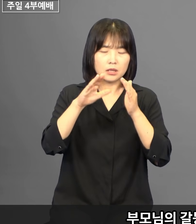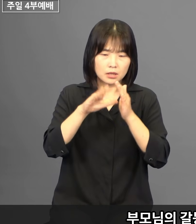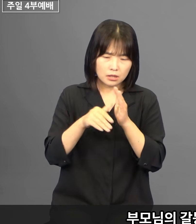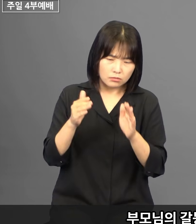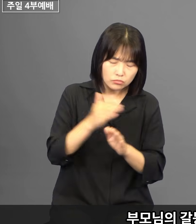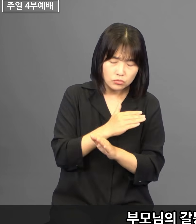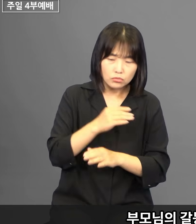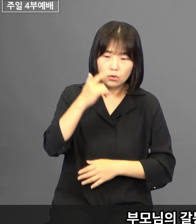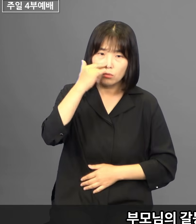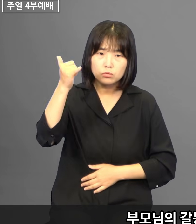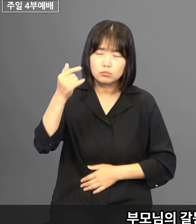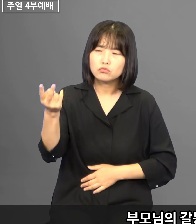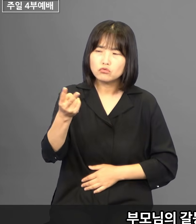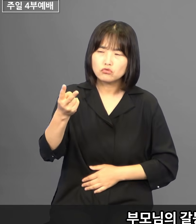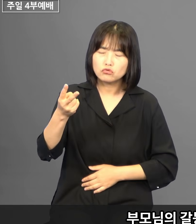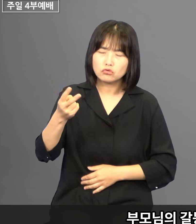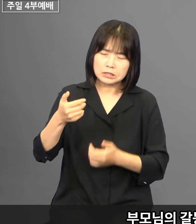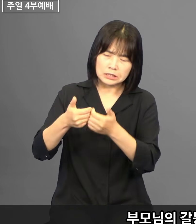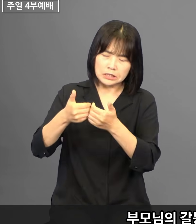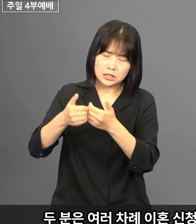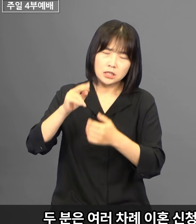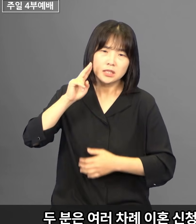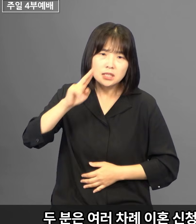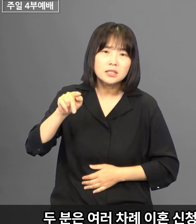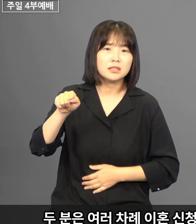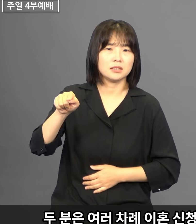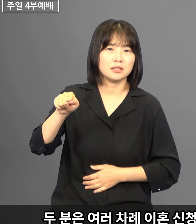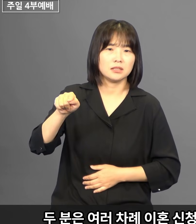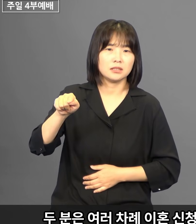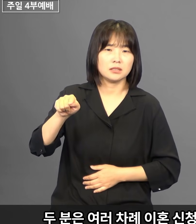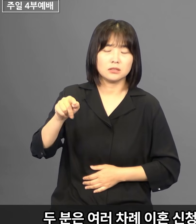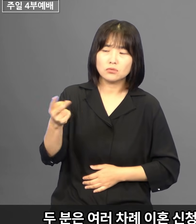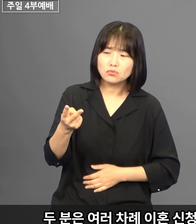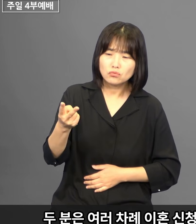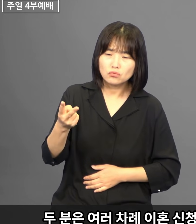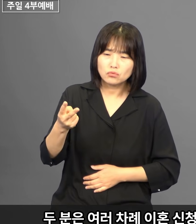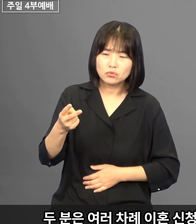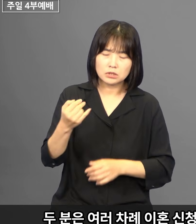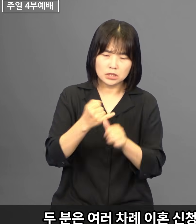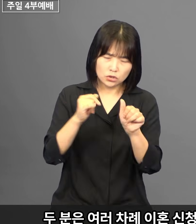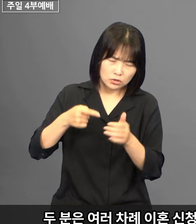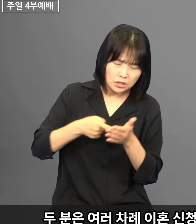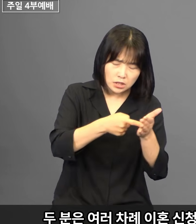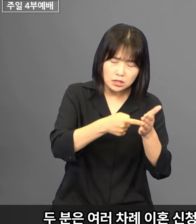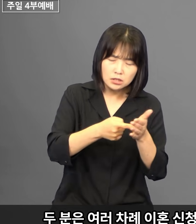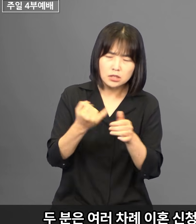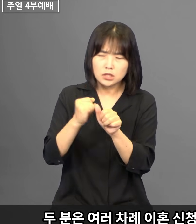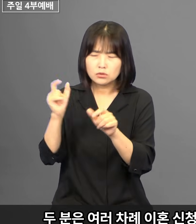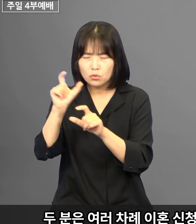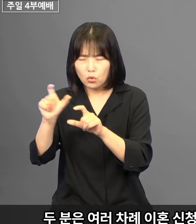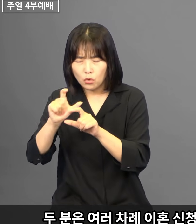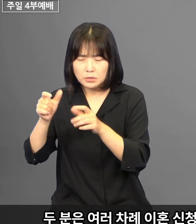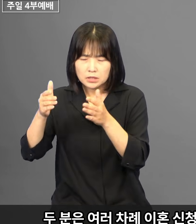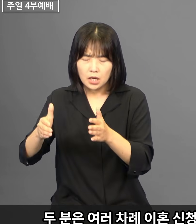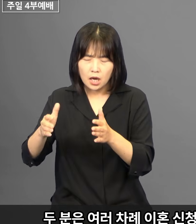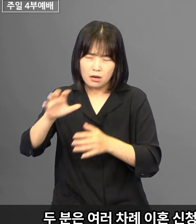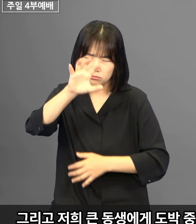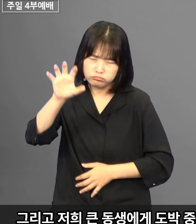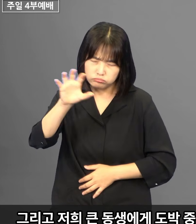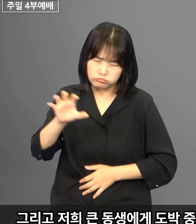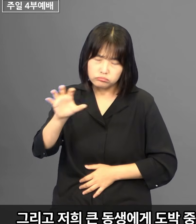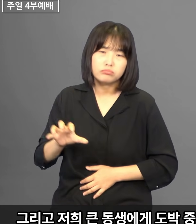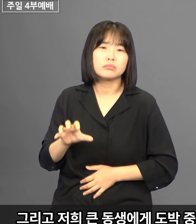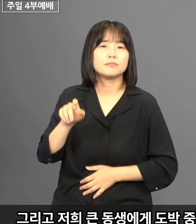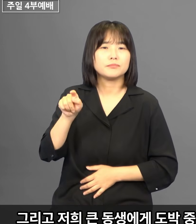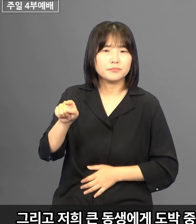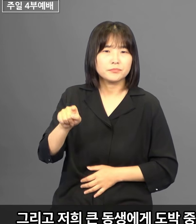부모님의 갈등이 극에 달해 있었고 두 분은 여러 차례 이혼 신청과 숙려 기간을 반복하고 계셨습니다.